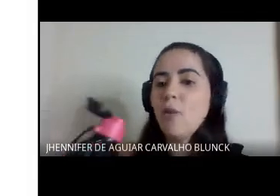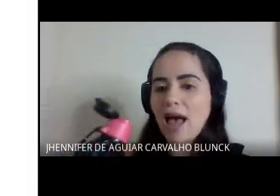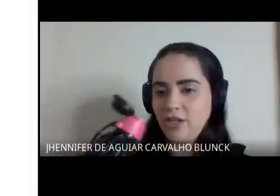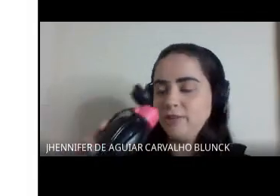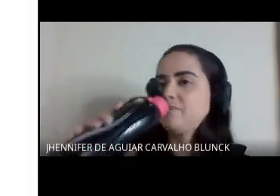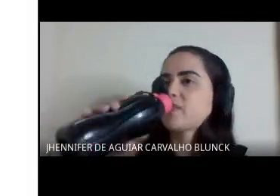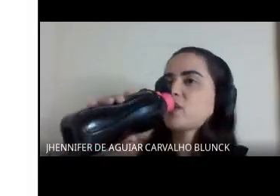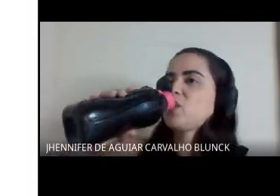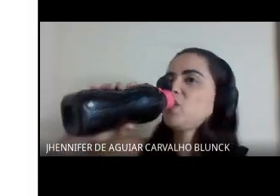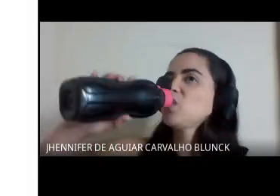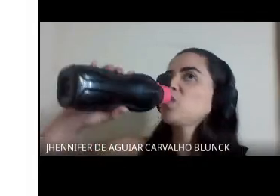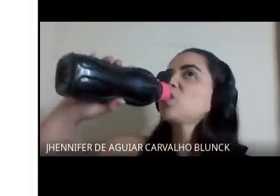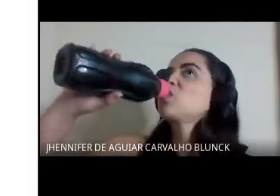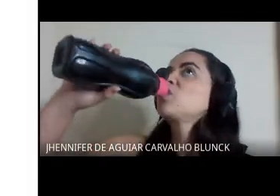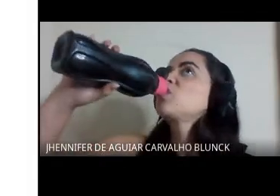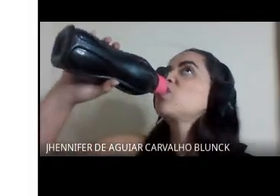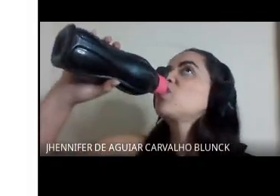termo linguagem.